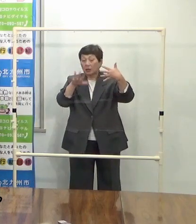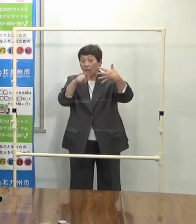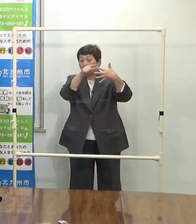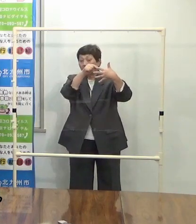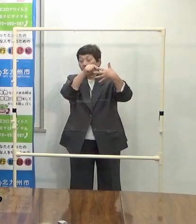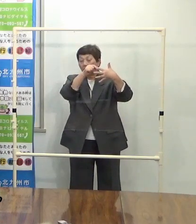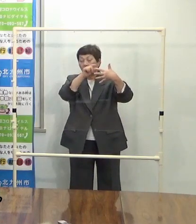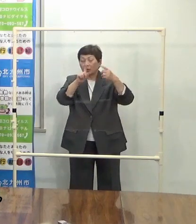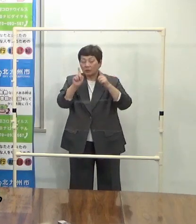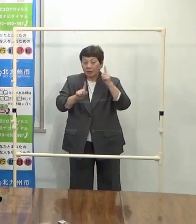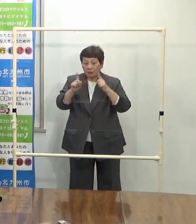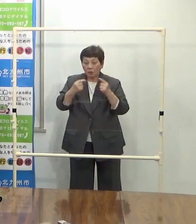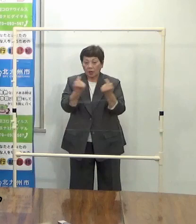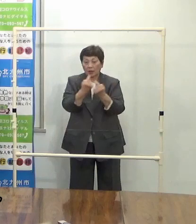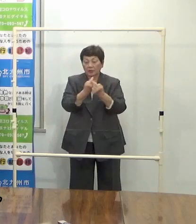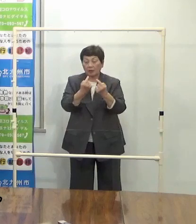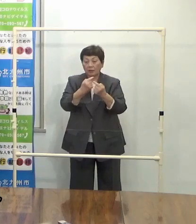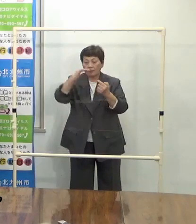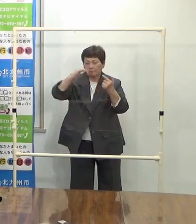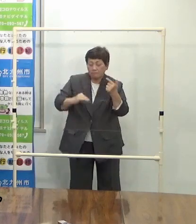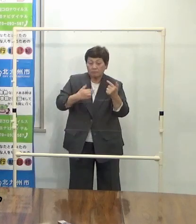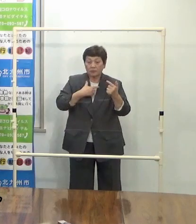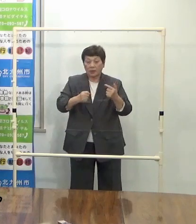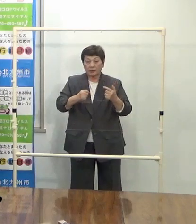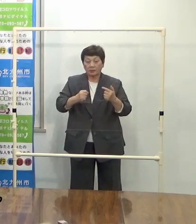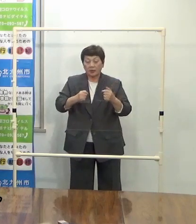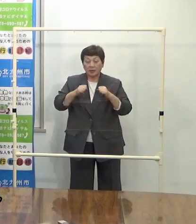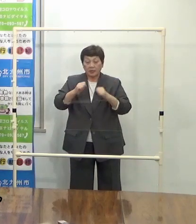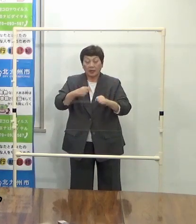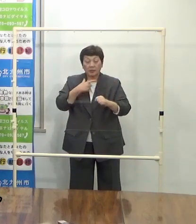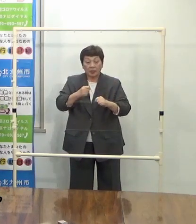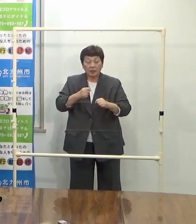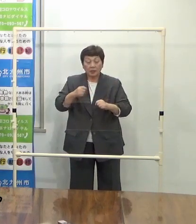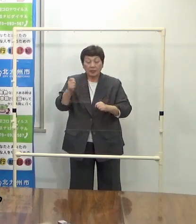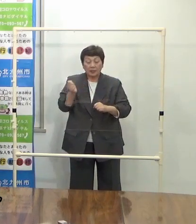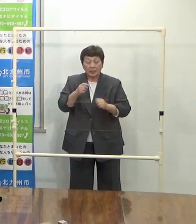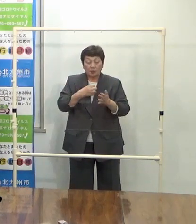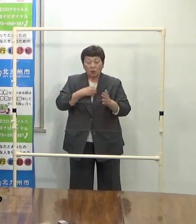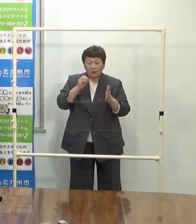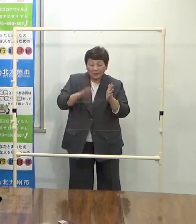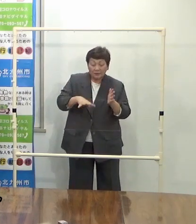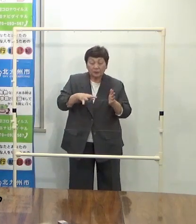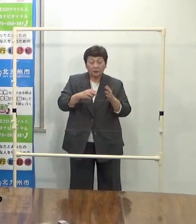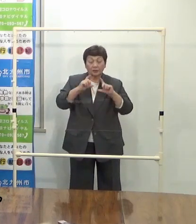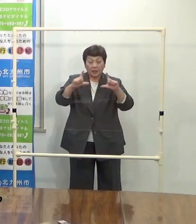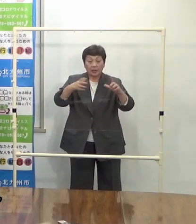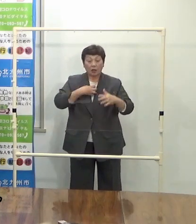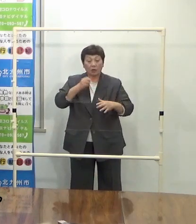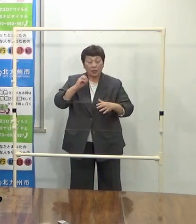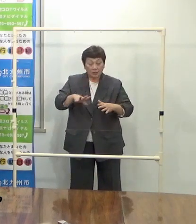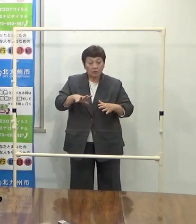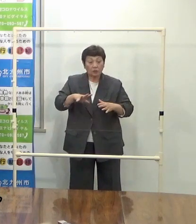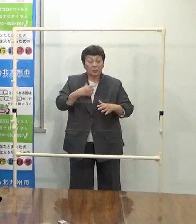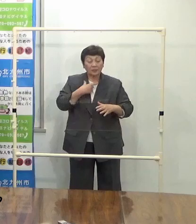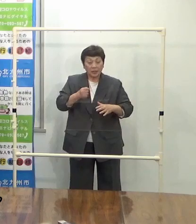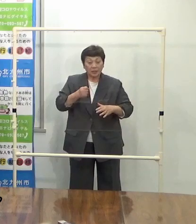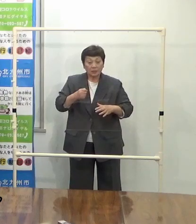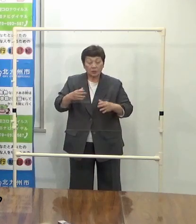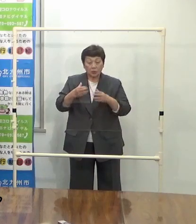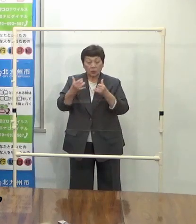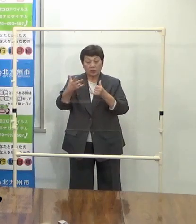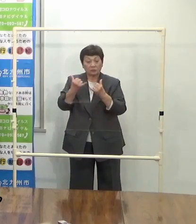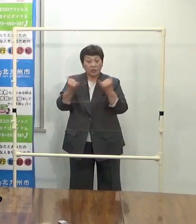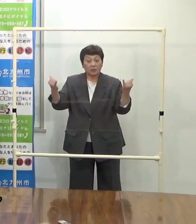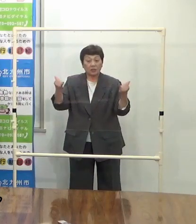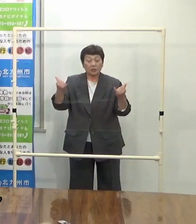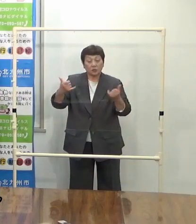ね、自分はしたくてもですね、緊急事態宣言を一日も早く解除してほしいと願う市民の国民の一人では